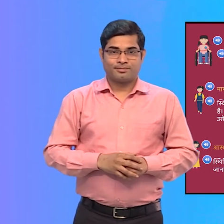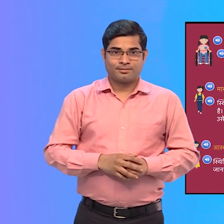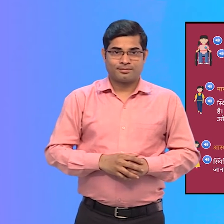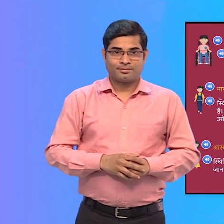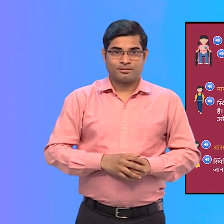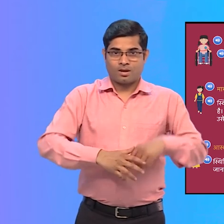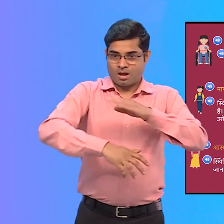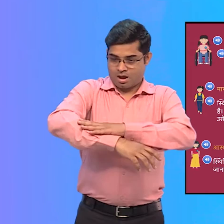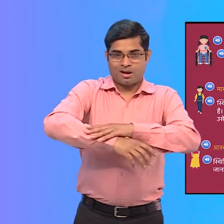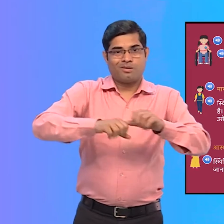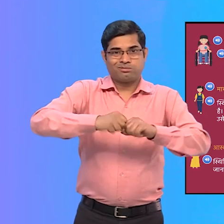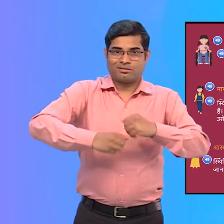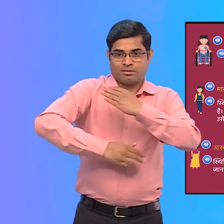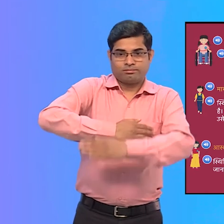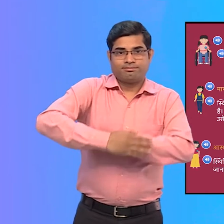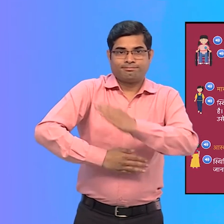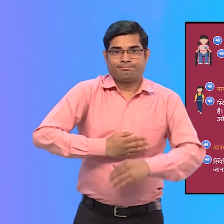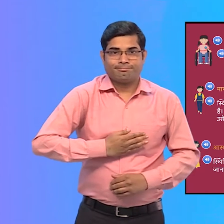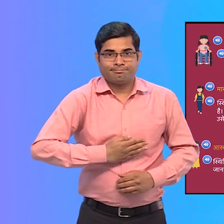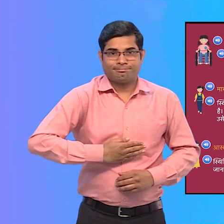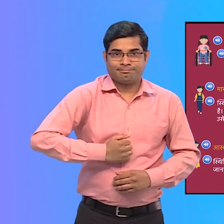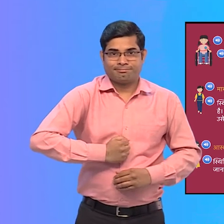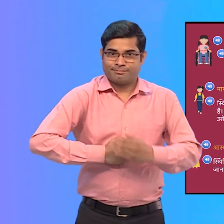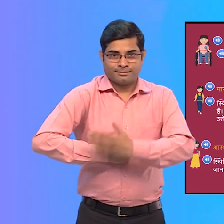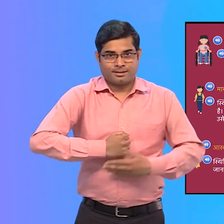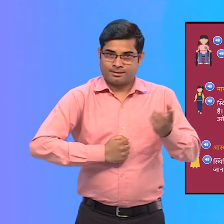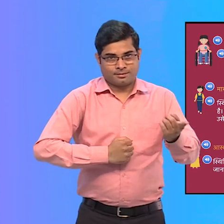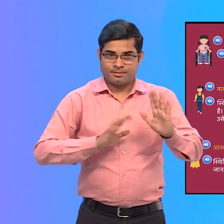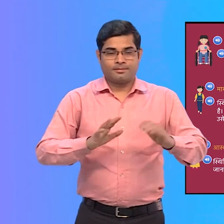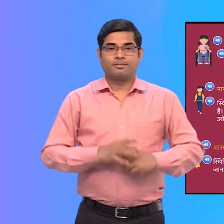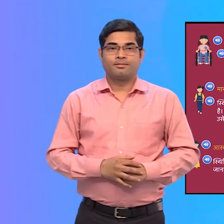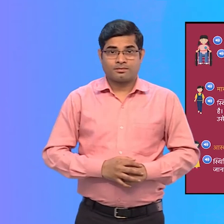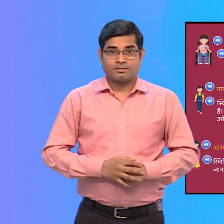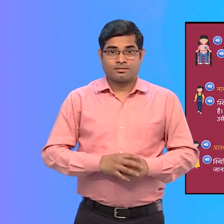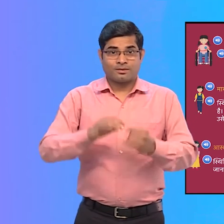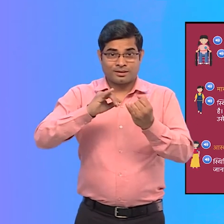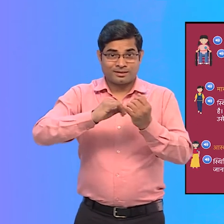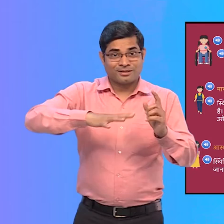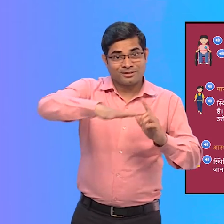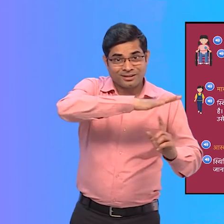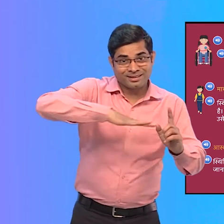कि टूटे हुए दाहिने हाथ वाला लड़का है की स्थिति